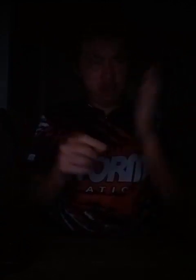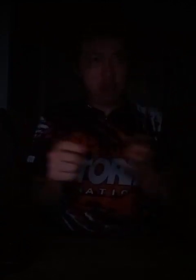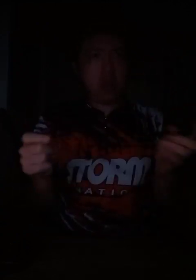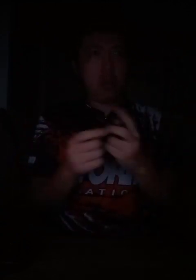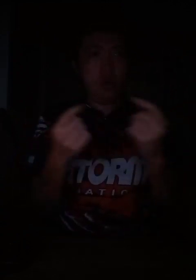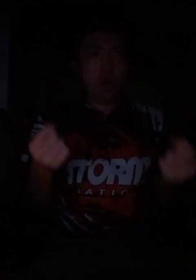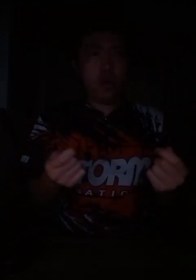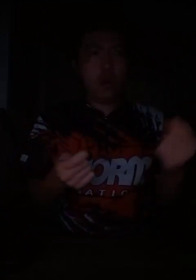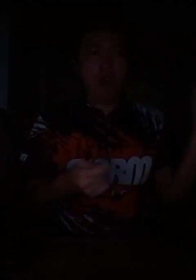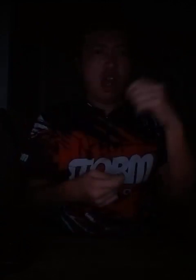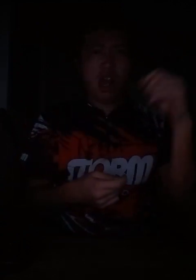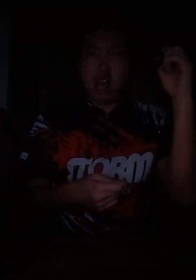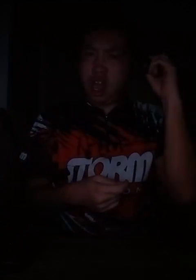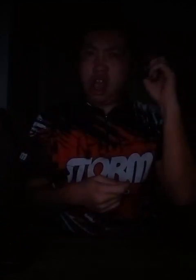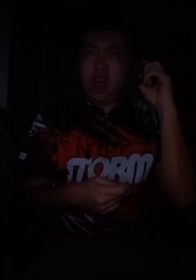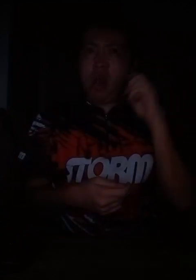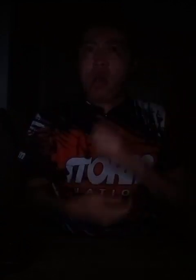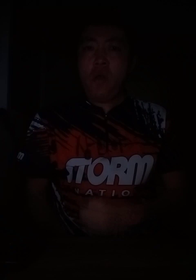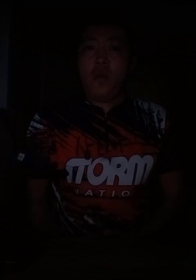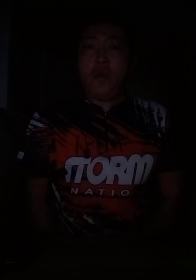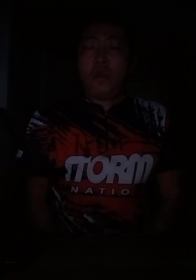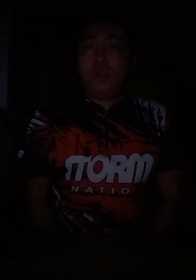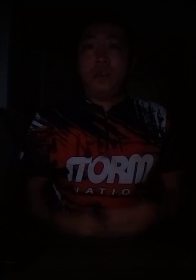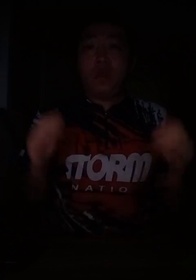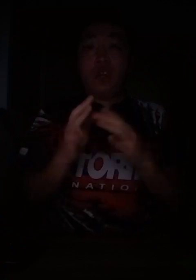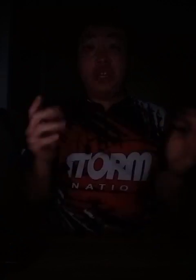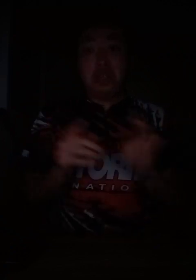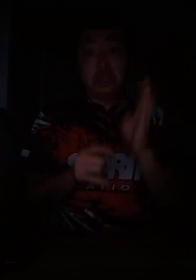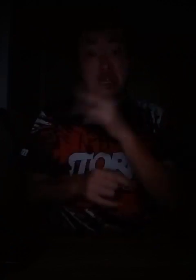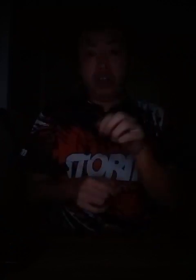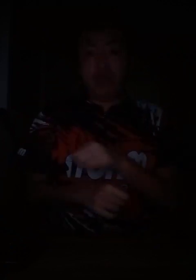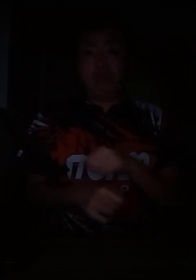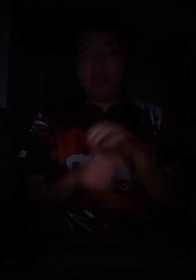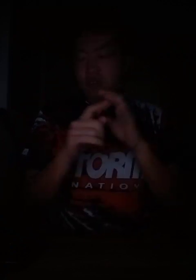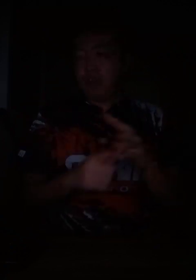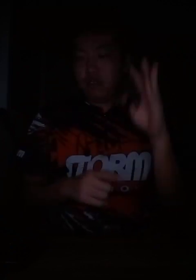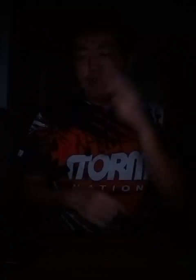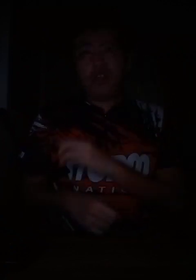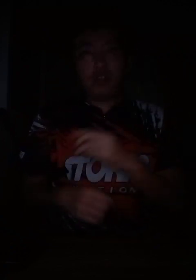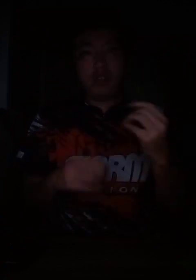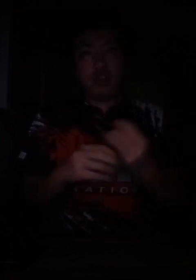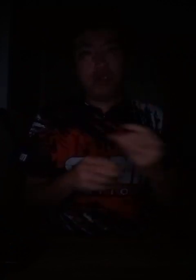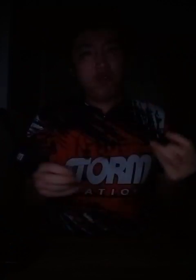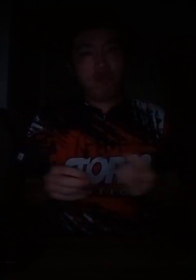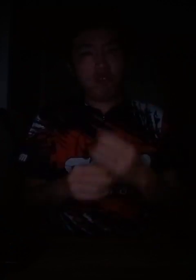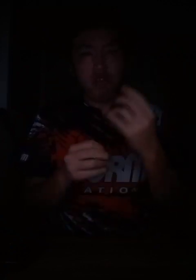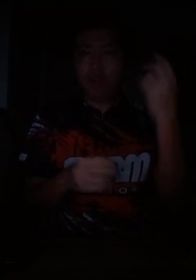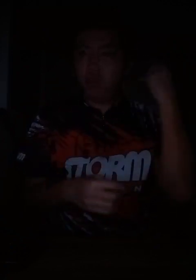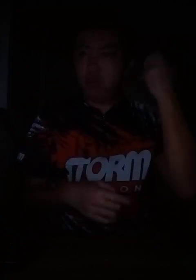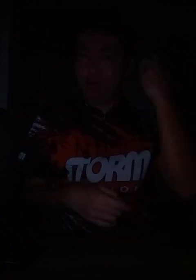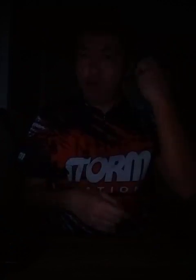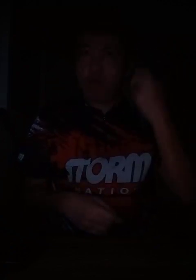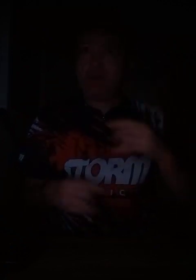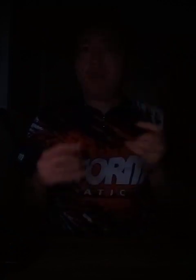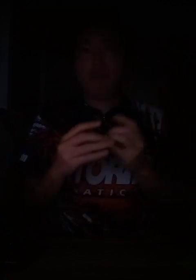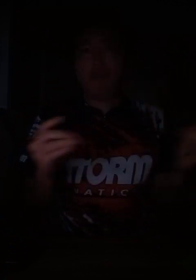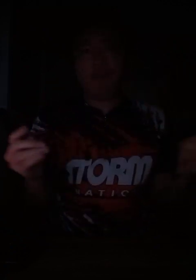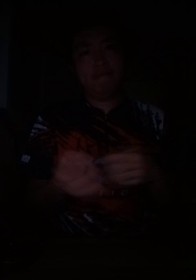해가지고는 또 고장 났던가 봐. 혼자 작업 중이었던 A씨는 사고 직전 동료에게 전화를 걸어 혼자는 작업이